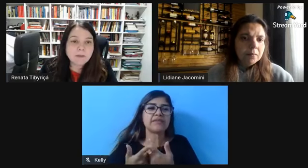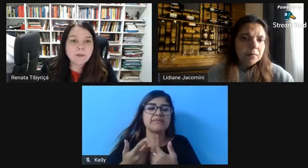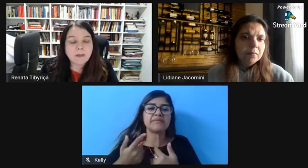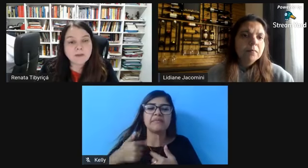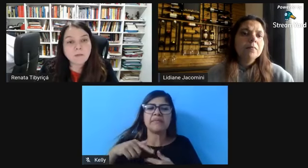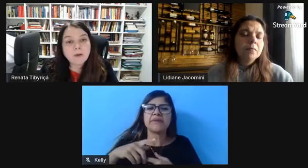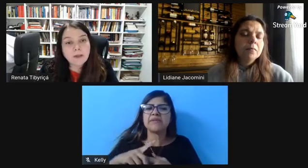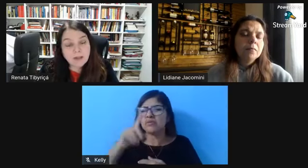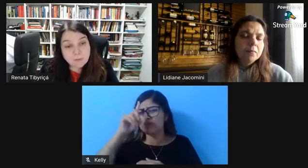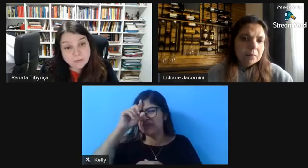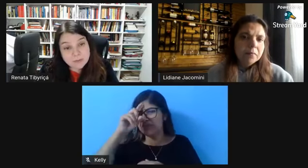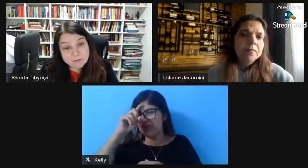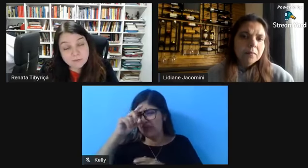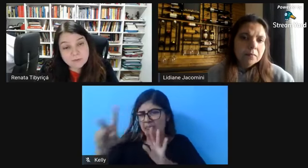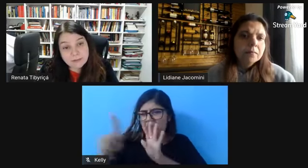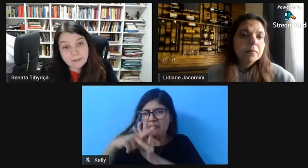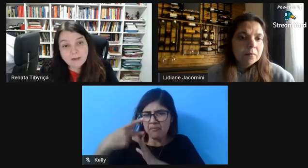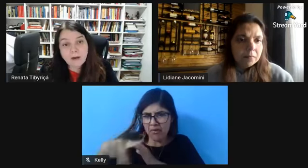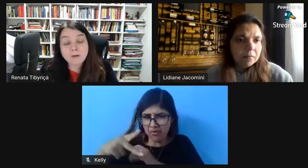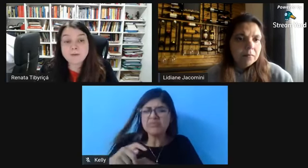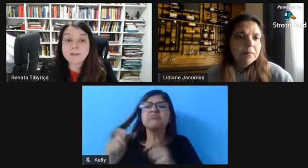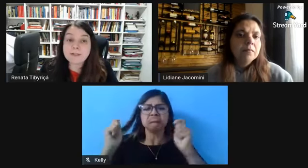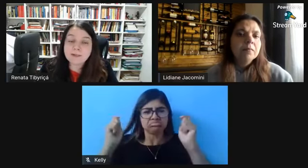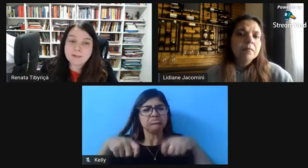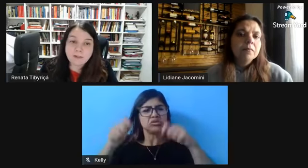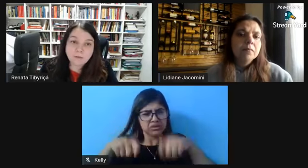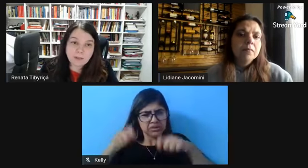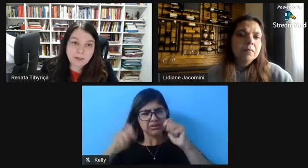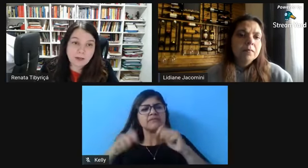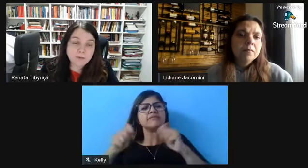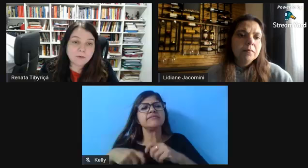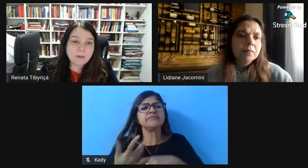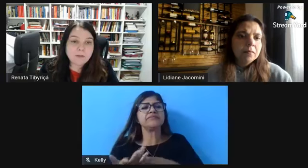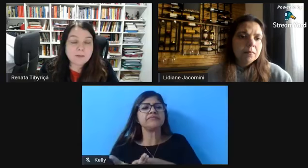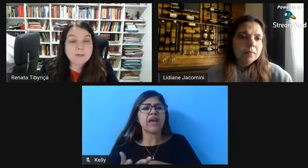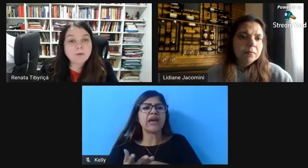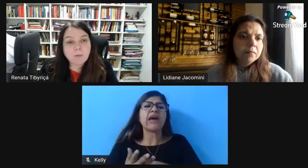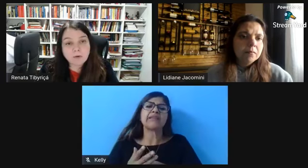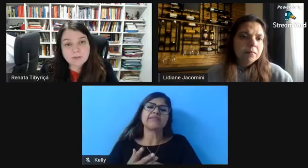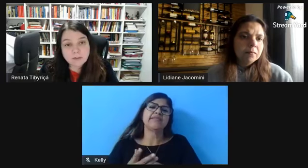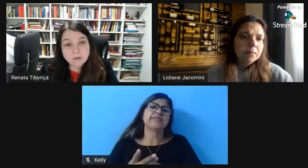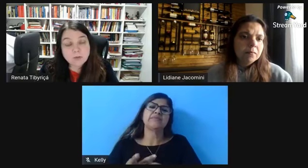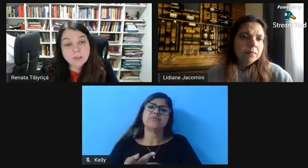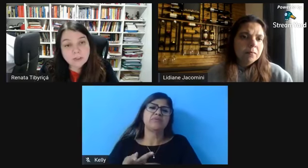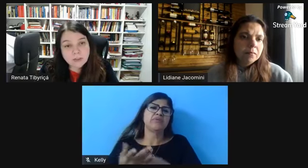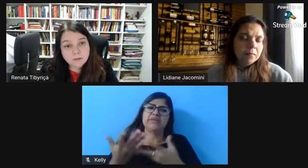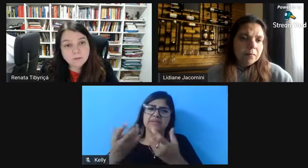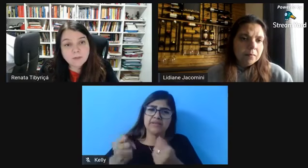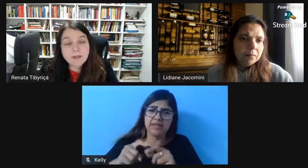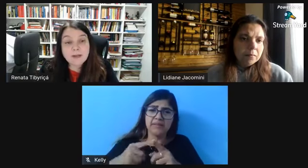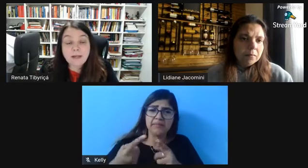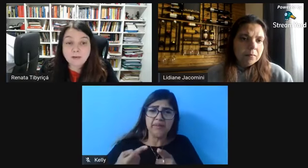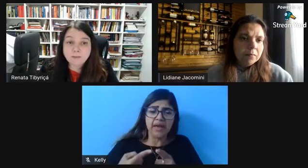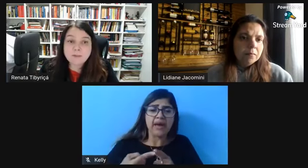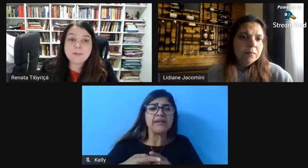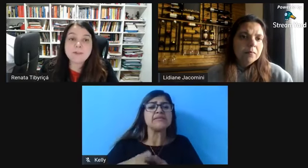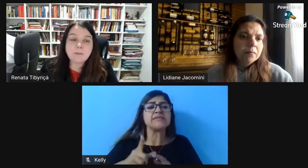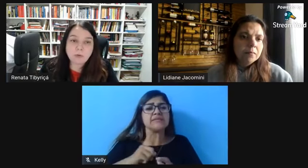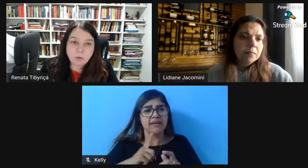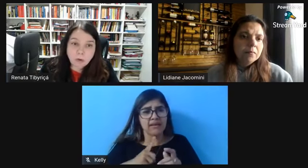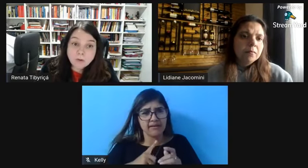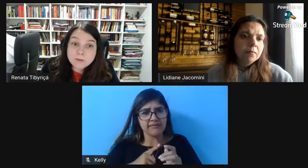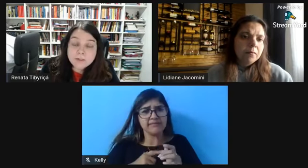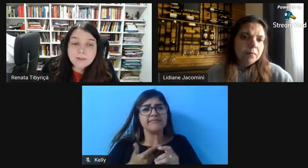específico. Tá? Então, é possível sim, às vezes está sendo negado, mas isso pode ser discutido. Claro,